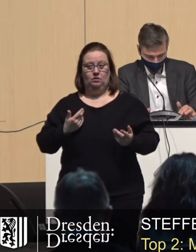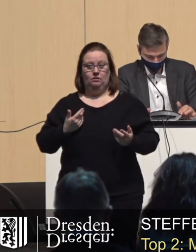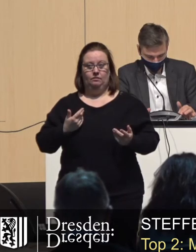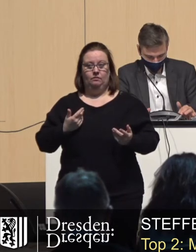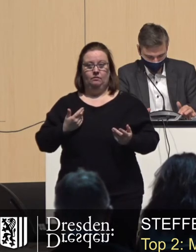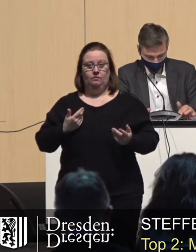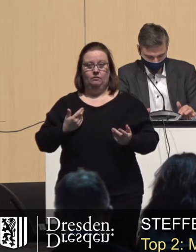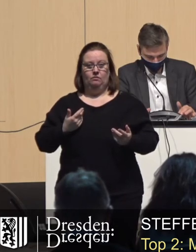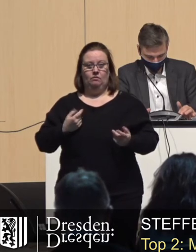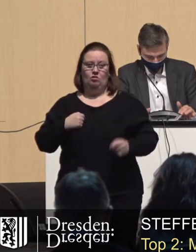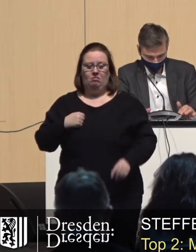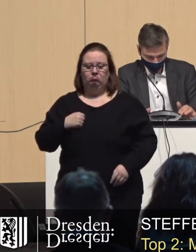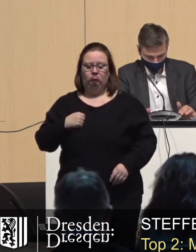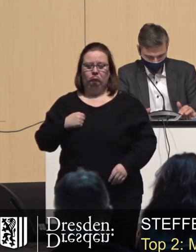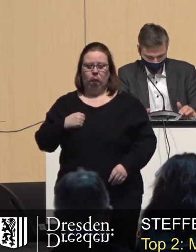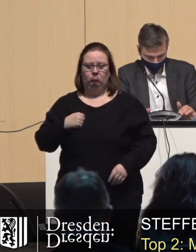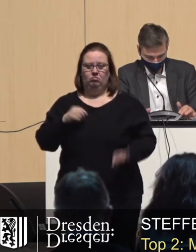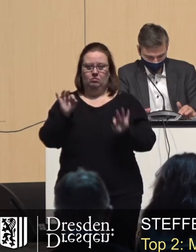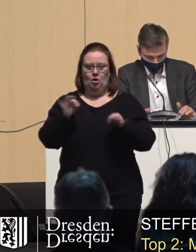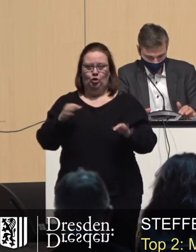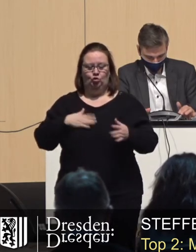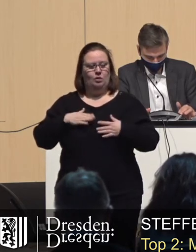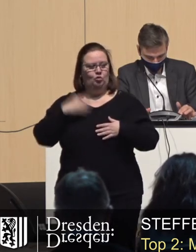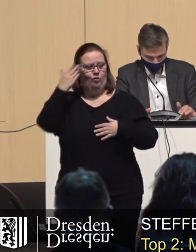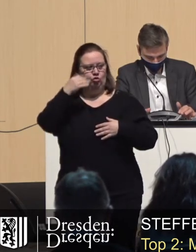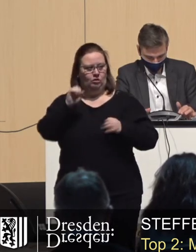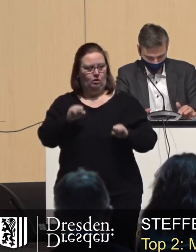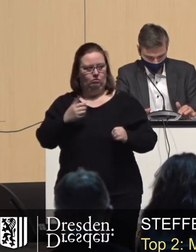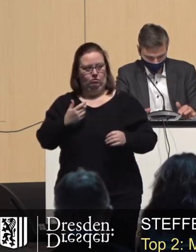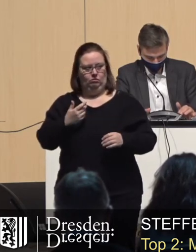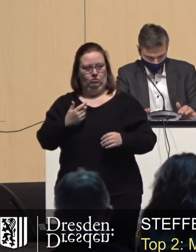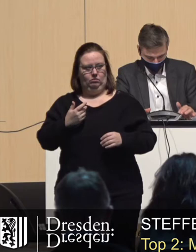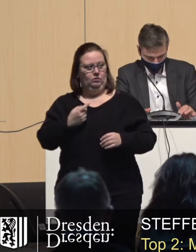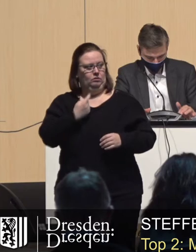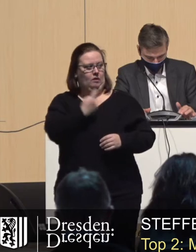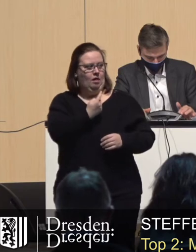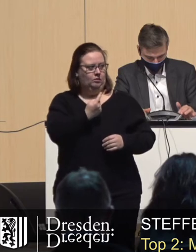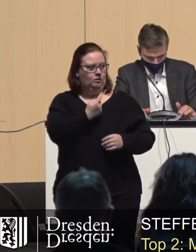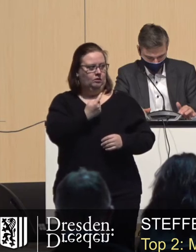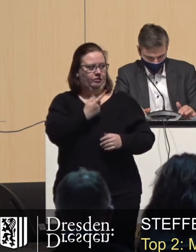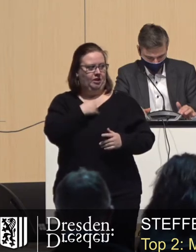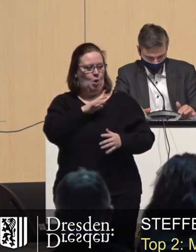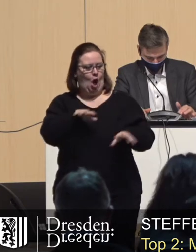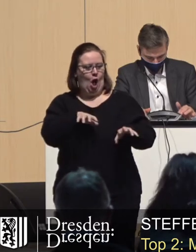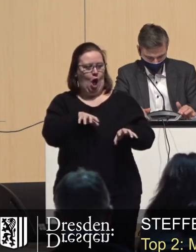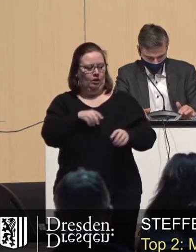sage Ihnen, es ist unangemessen. Ich kann mir das eigentlich nur so erklären, dass Ihnen etwas die Nerven